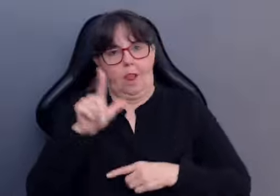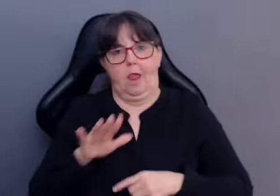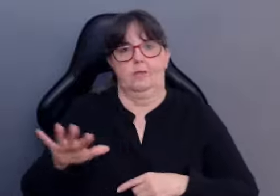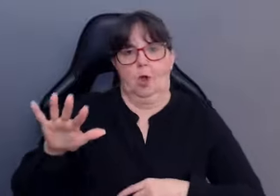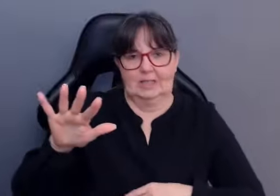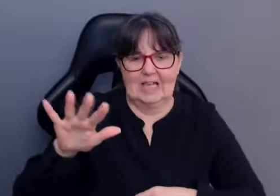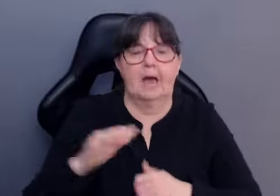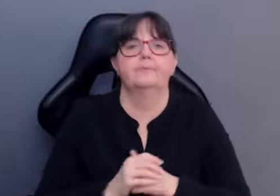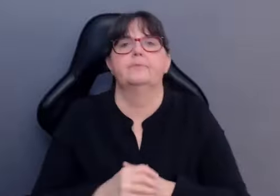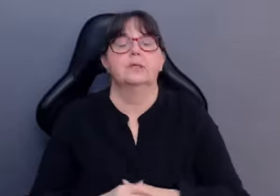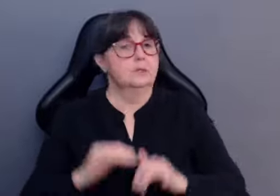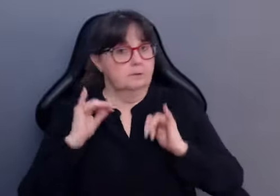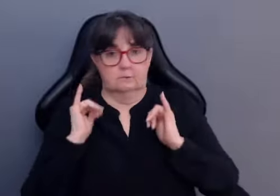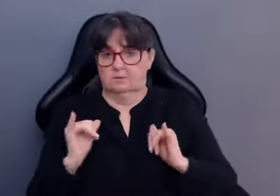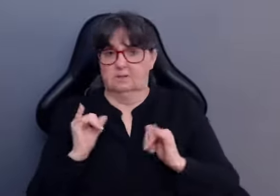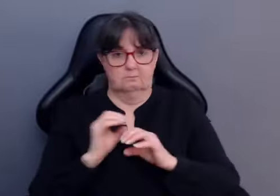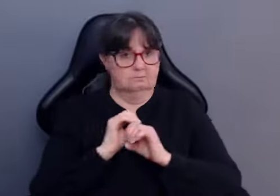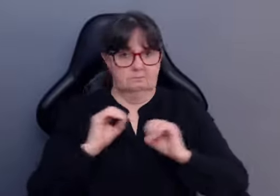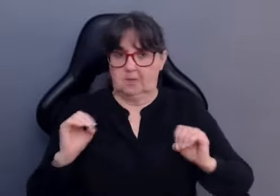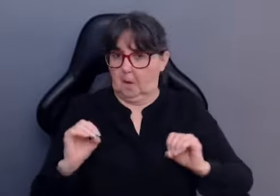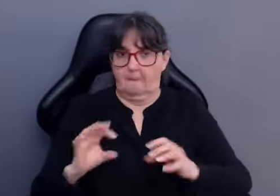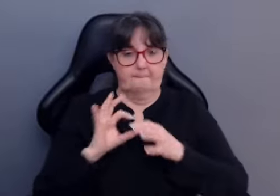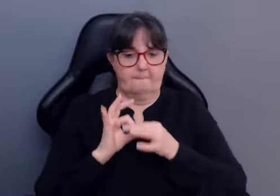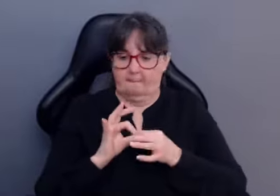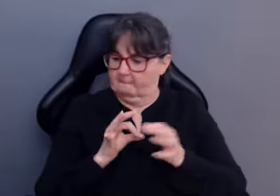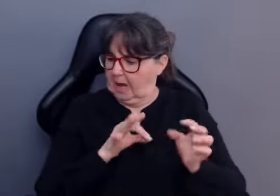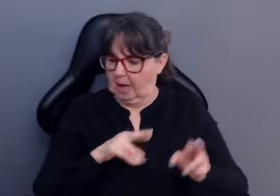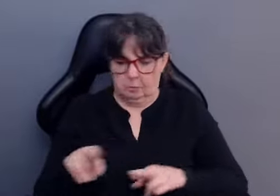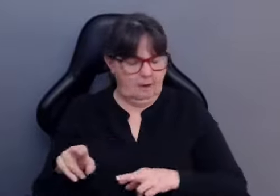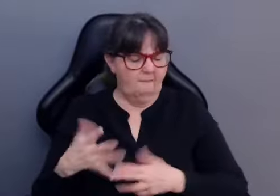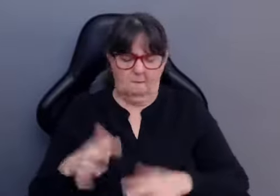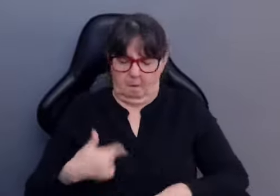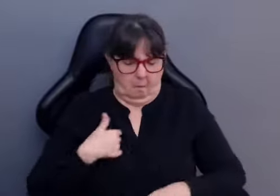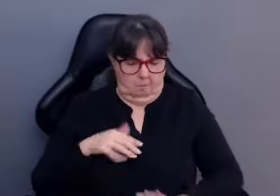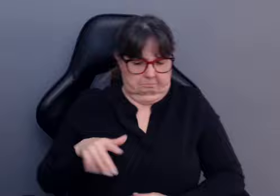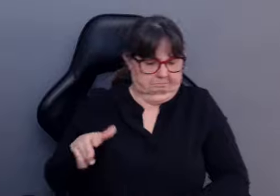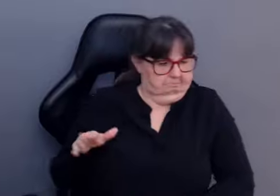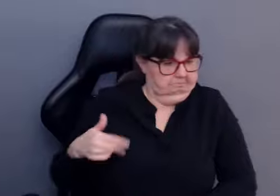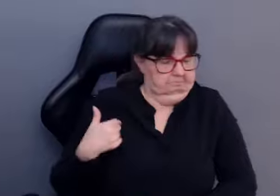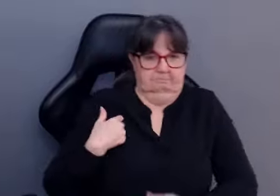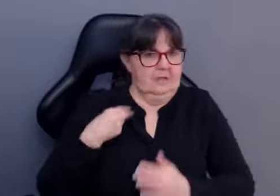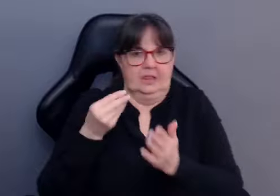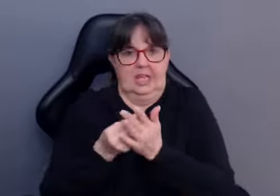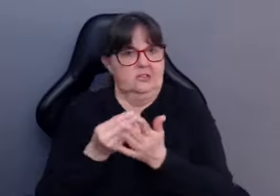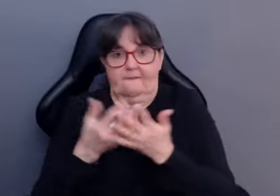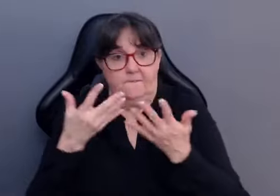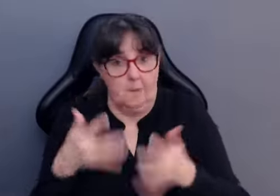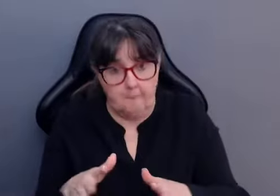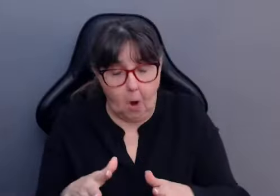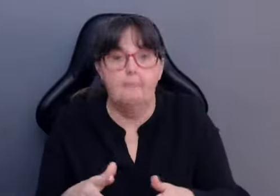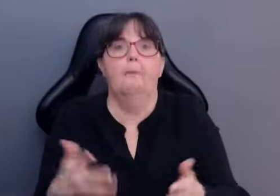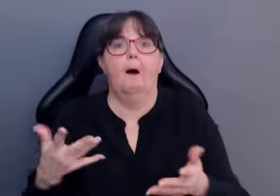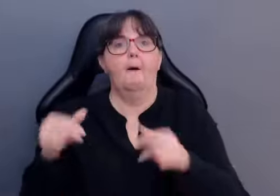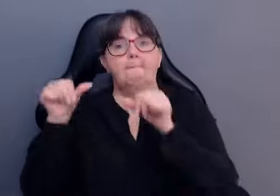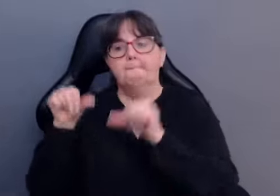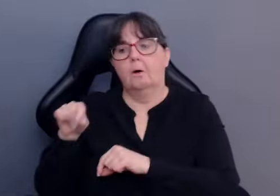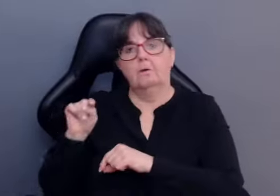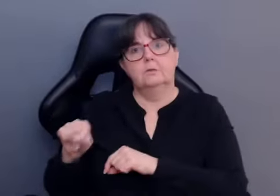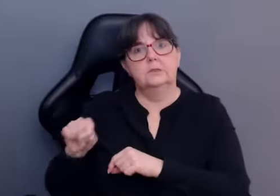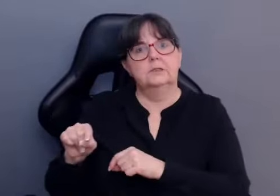Dans le cas où aucun membre régulier n'accepte d'assumer cette fonction, le poste peut être occupé